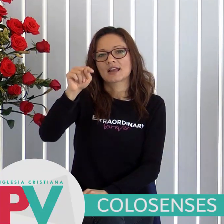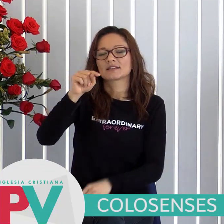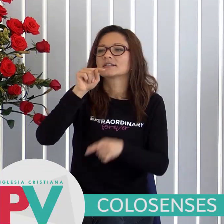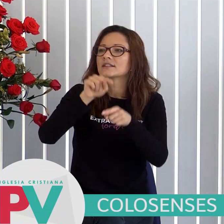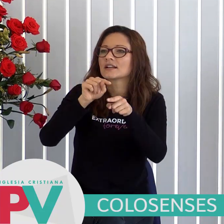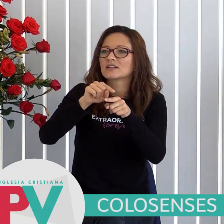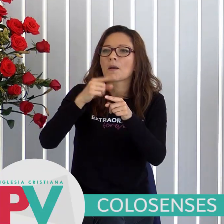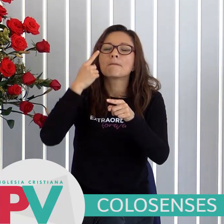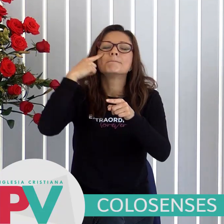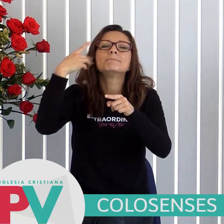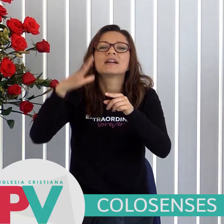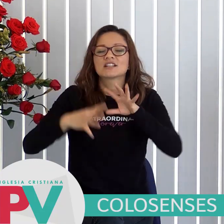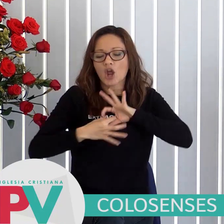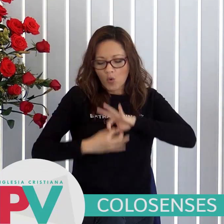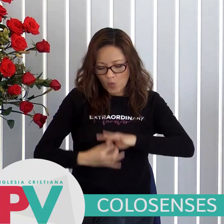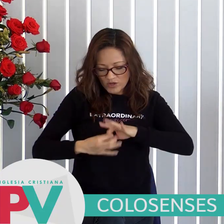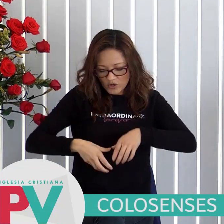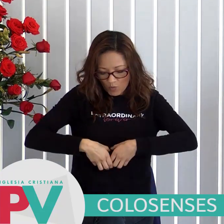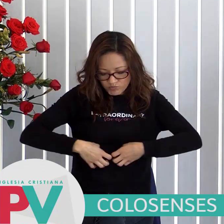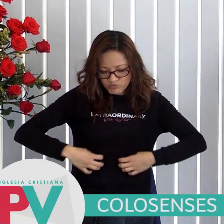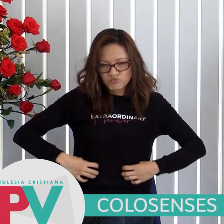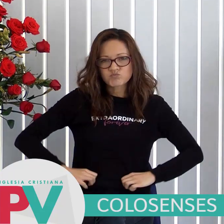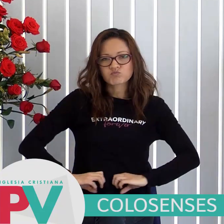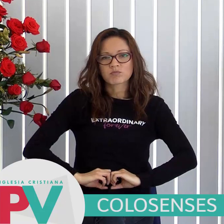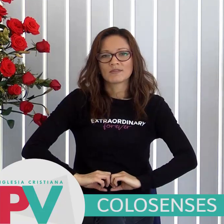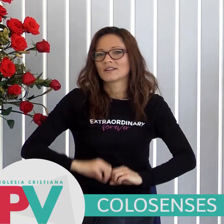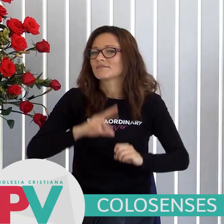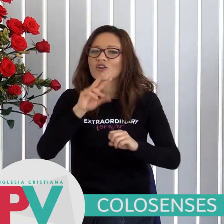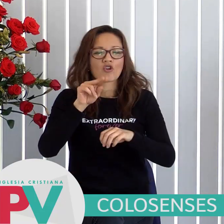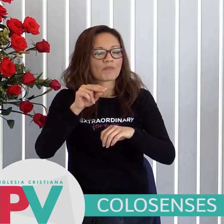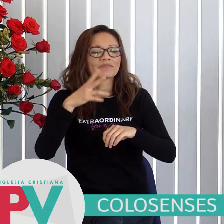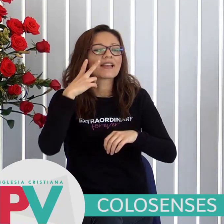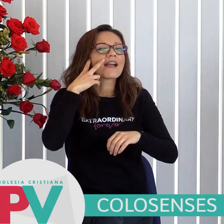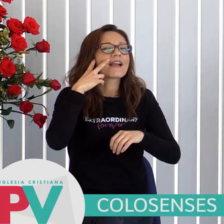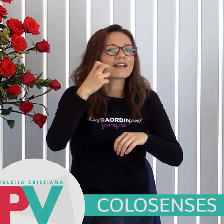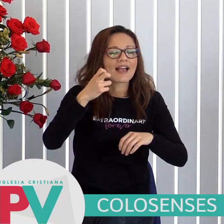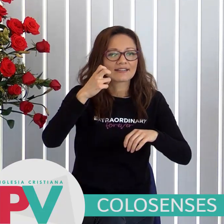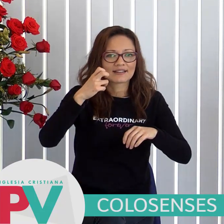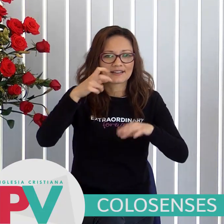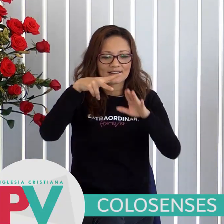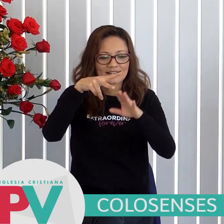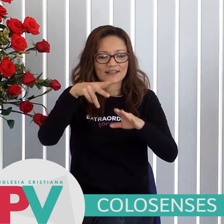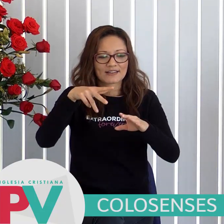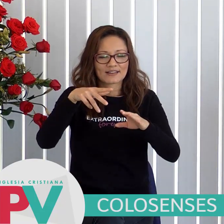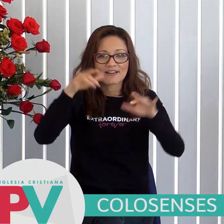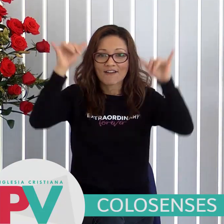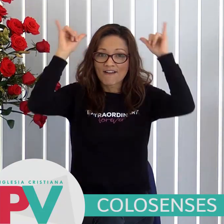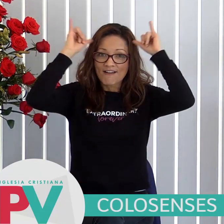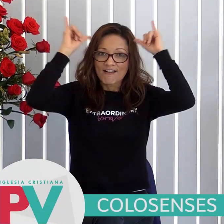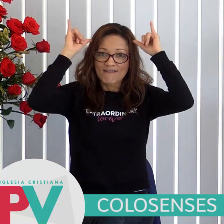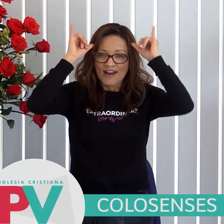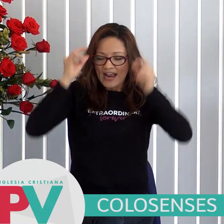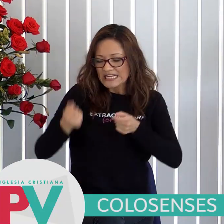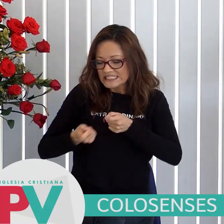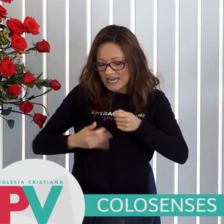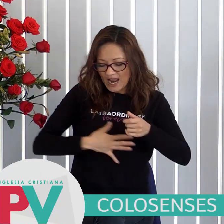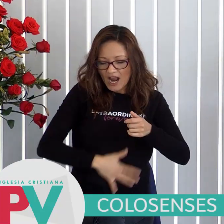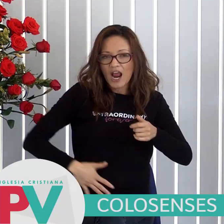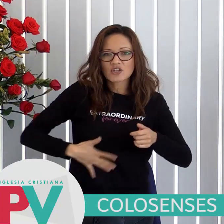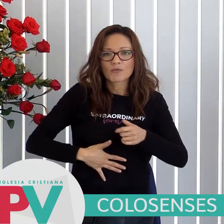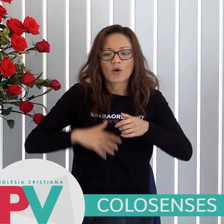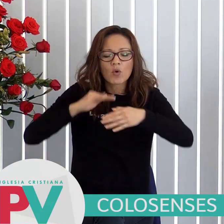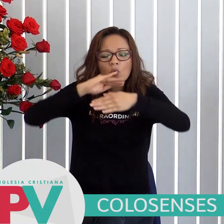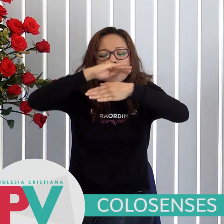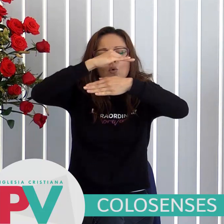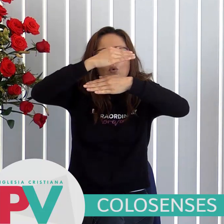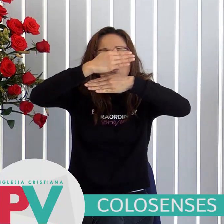parte de las vísceras. Porque esto es una carne que tiene el ganado adentro, cerca al estómago, que está recubierto por una